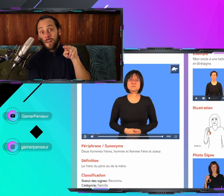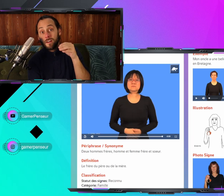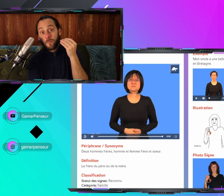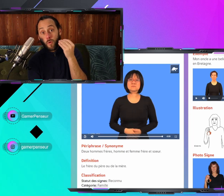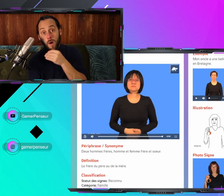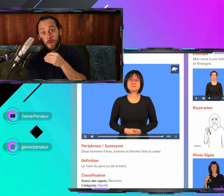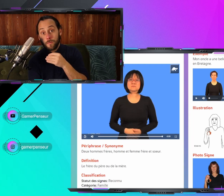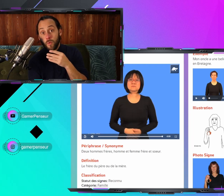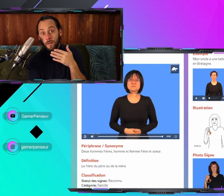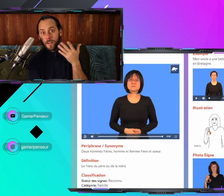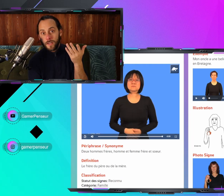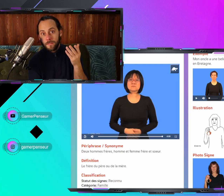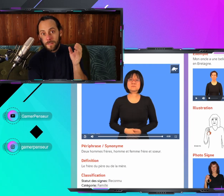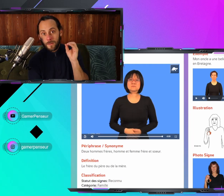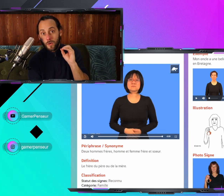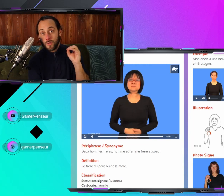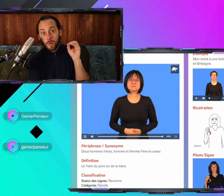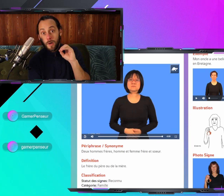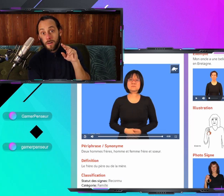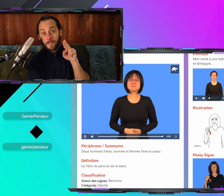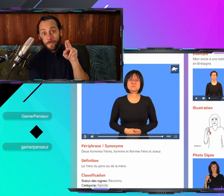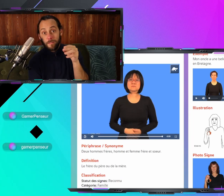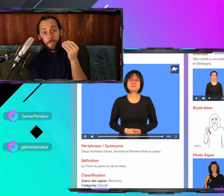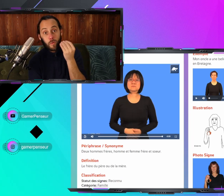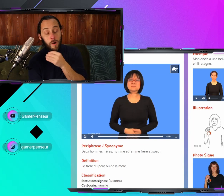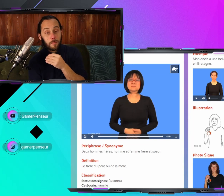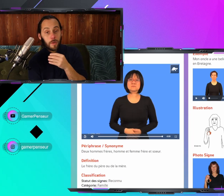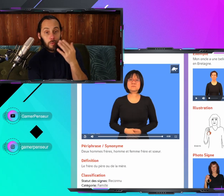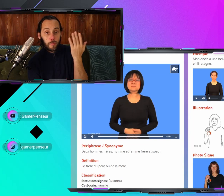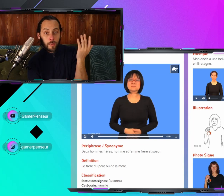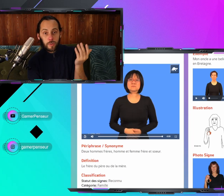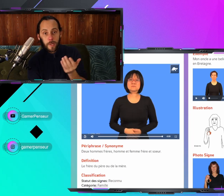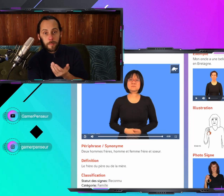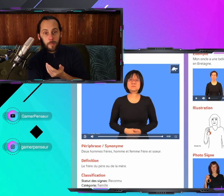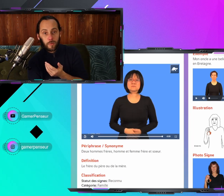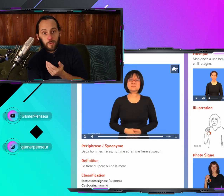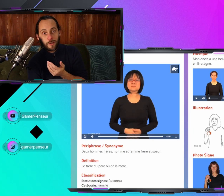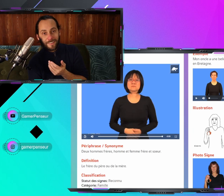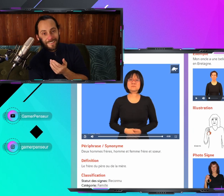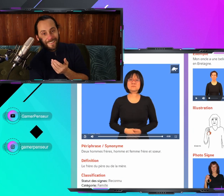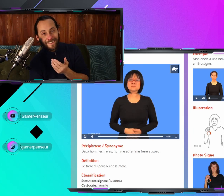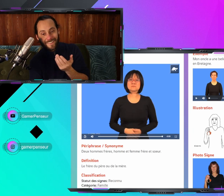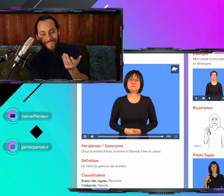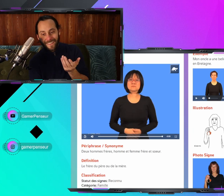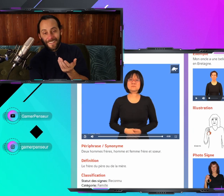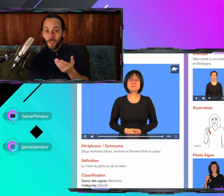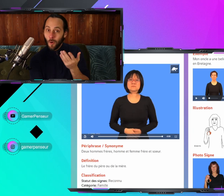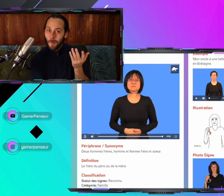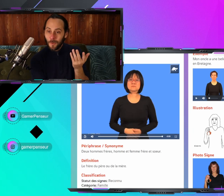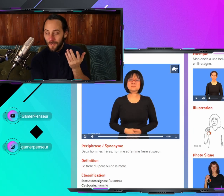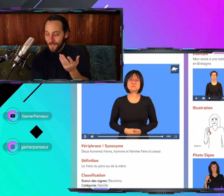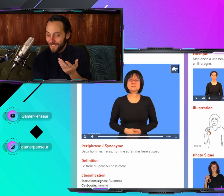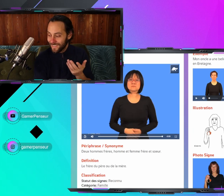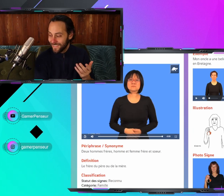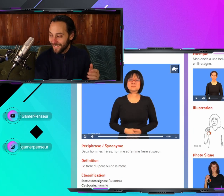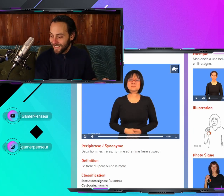octobre va froid, le froid va arriver. Octobre va froid, on comprend que je parle pas de mon oncle.